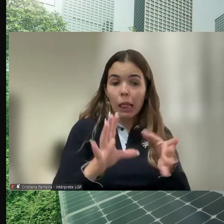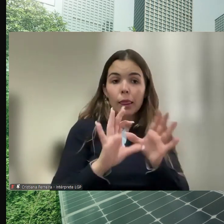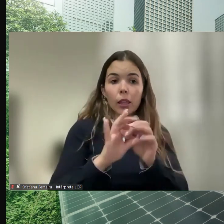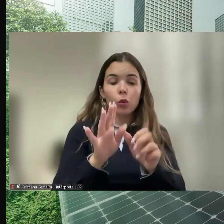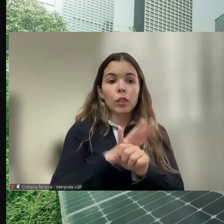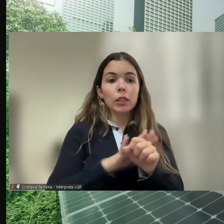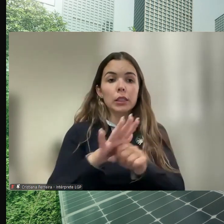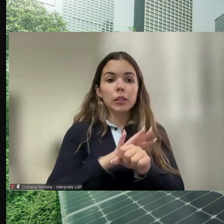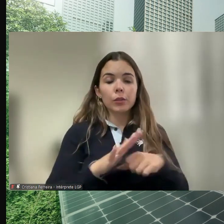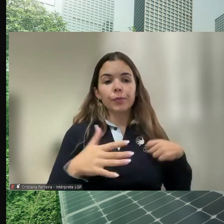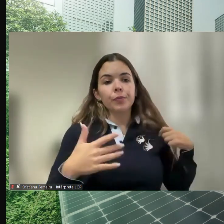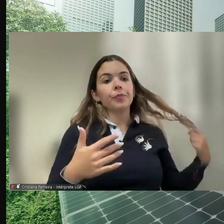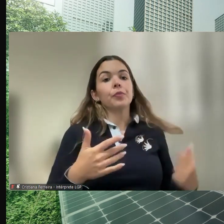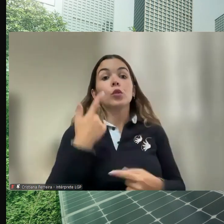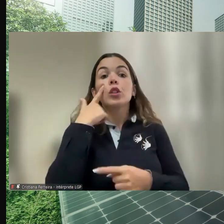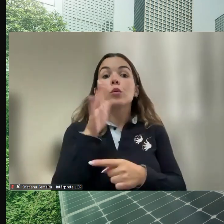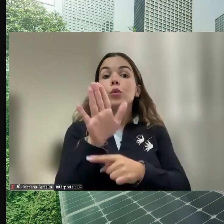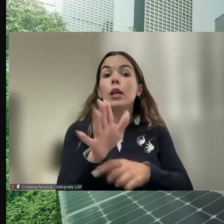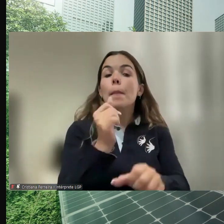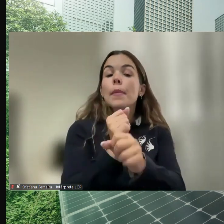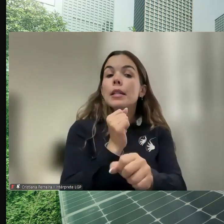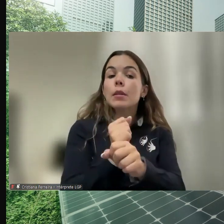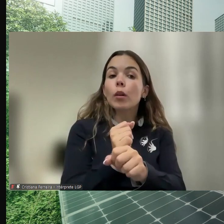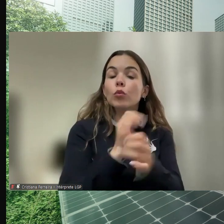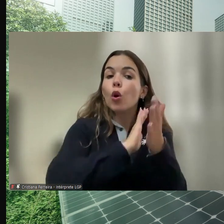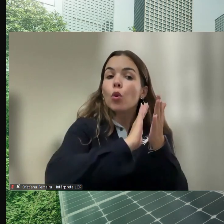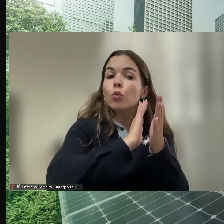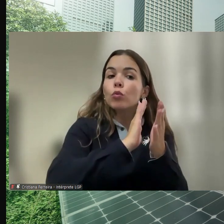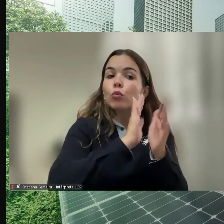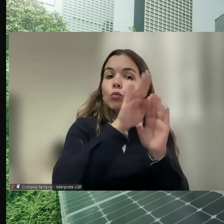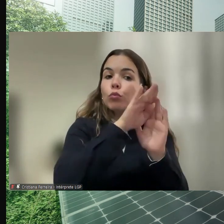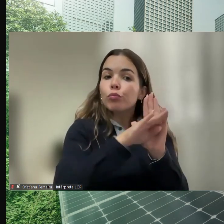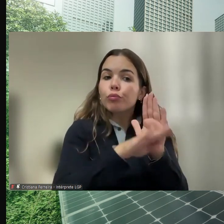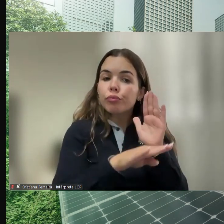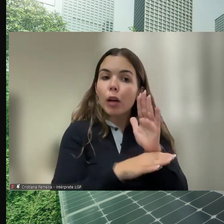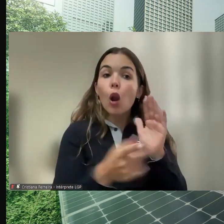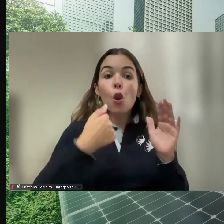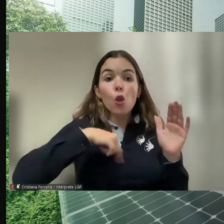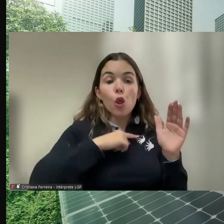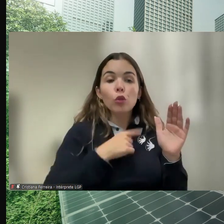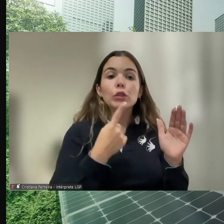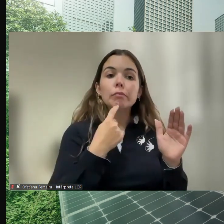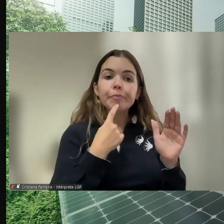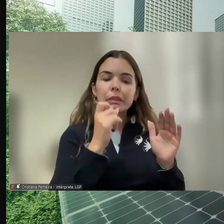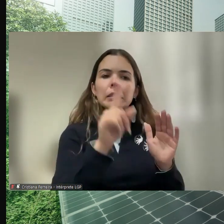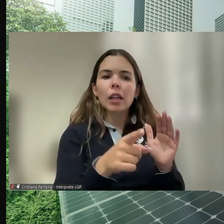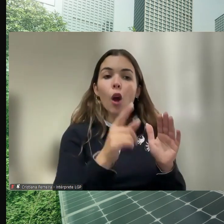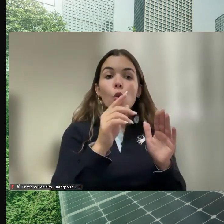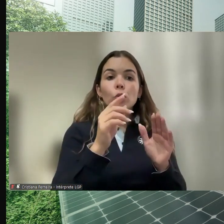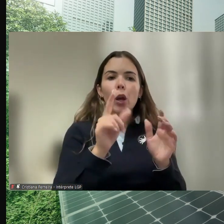questão. Nós, por exemplo, participamos num programa que se chama Pathways to Resilience, que é um projeto